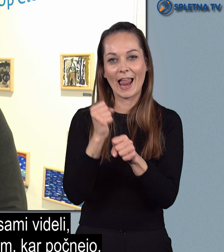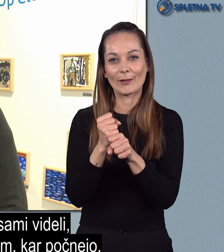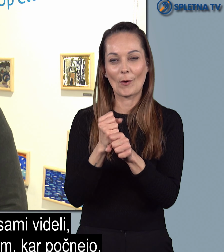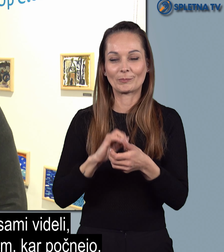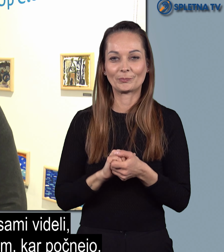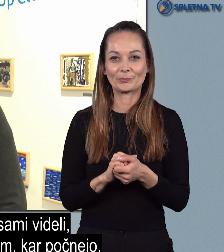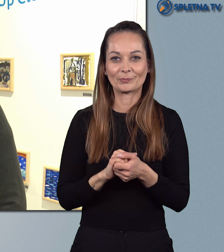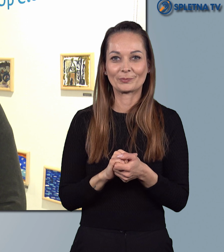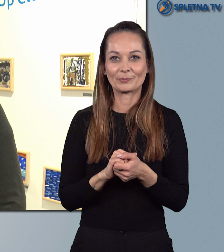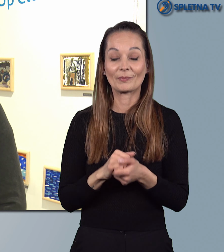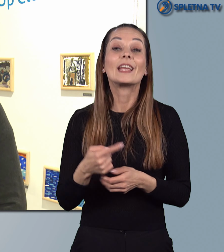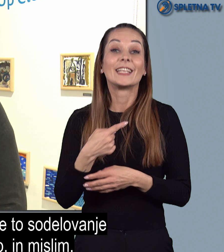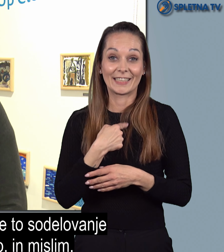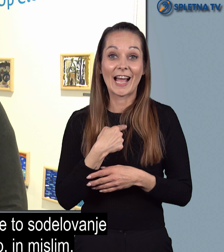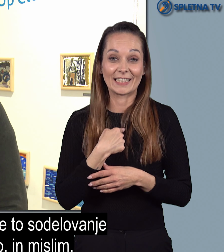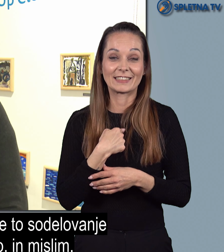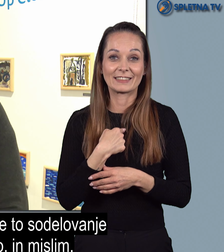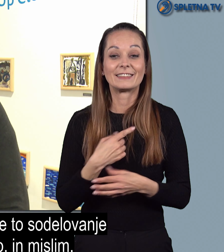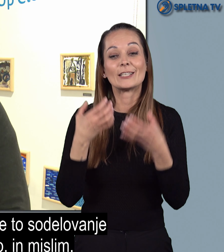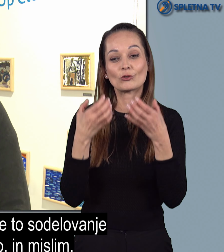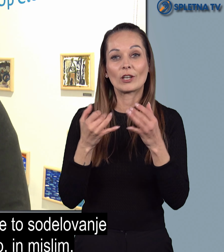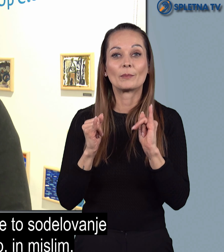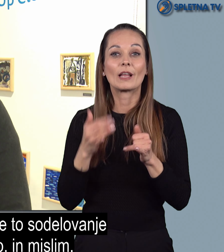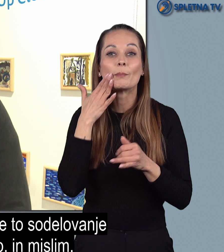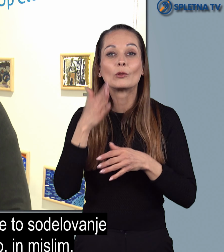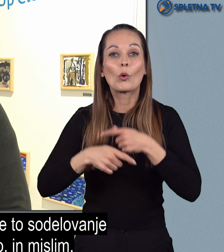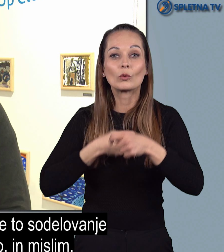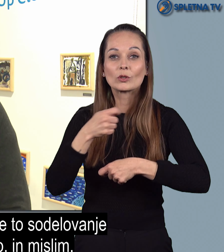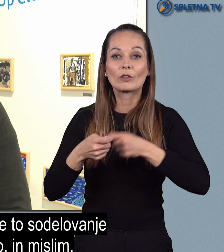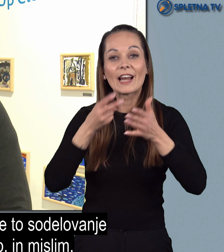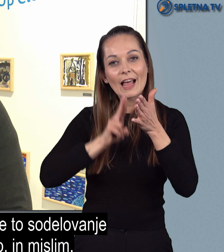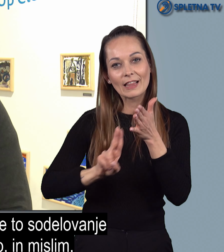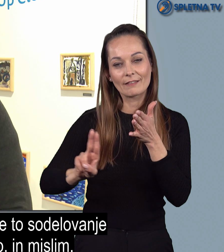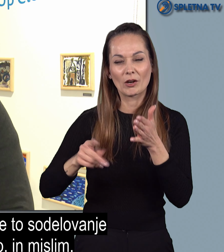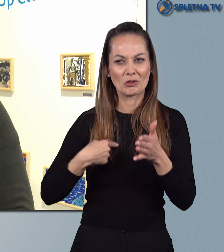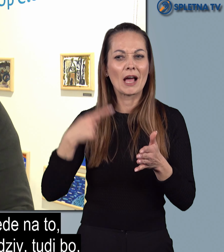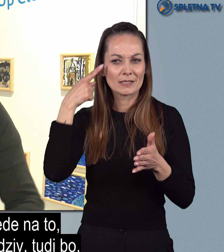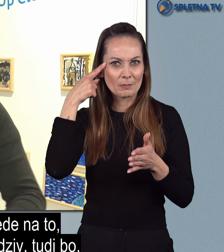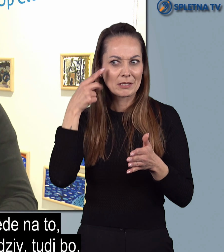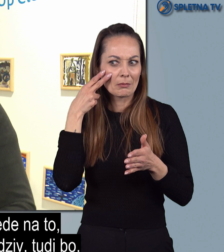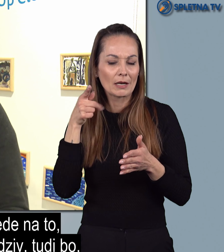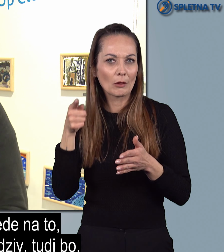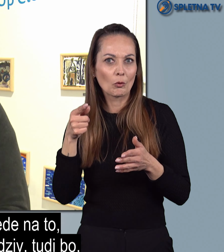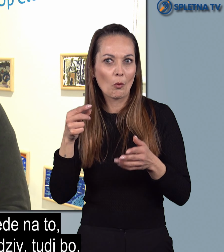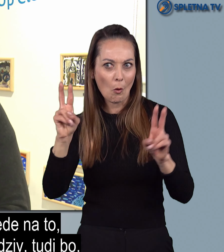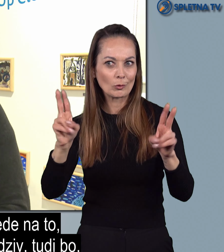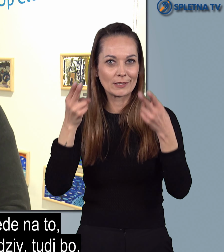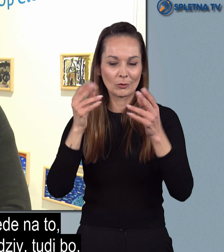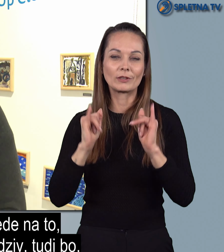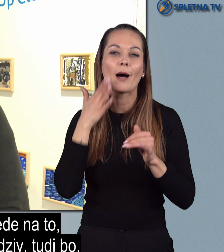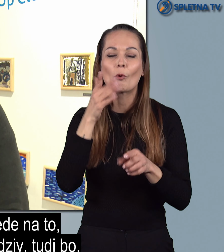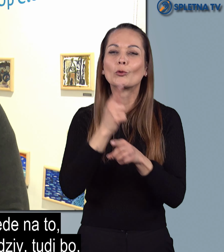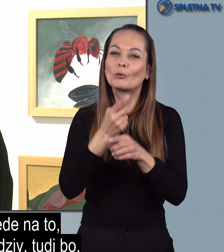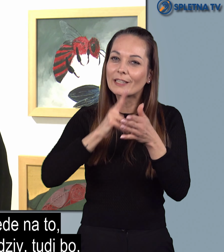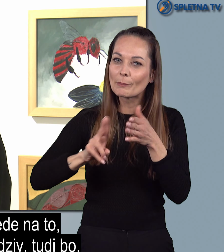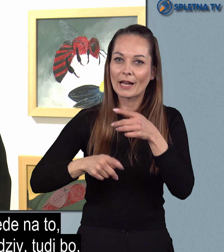ne. Jaz si želim, da bi to sodelovanje se nadaljevalo in jaz si mislim, da glede na to, kakšen je odziv, da